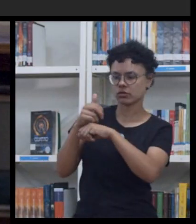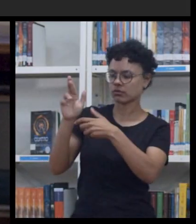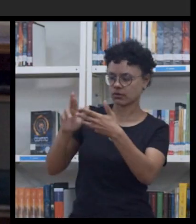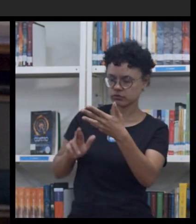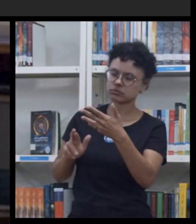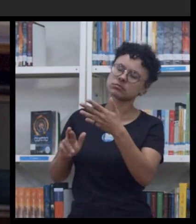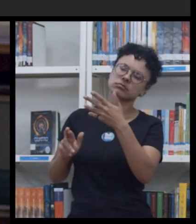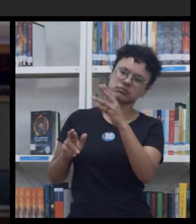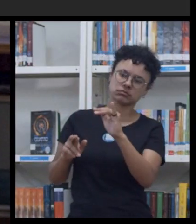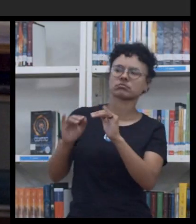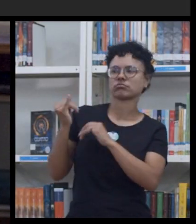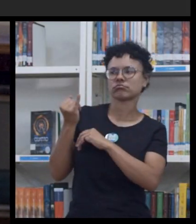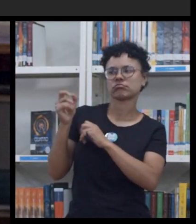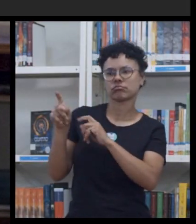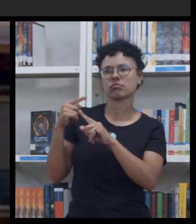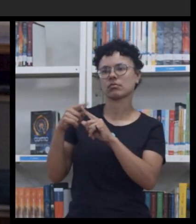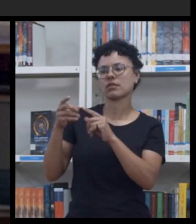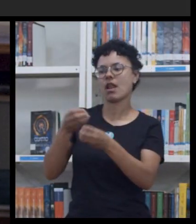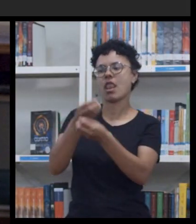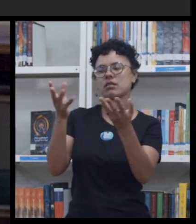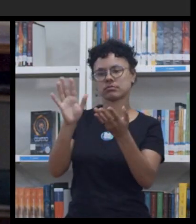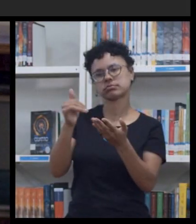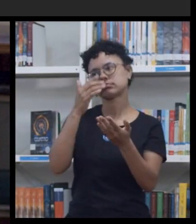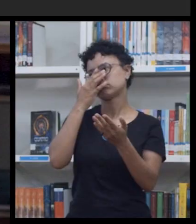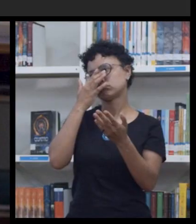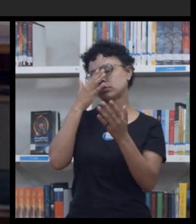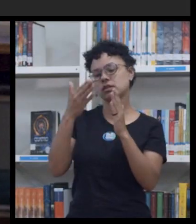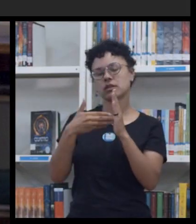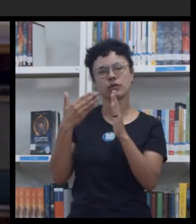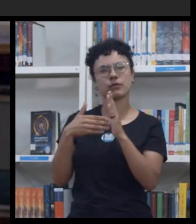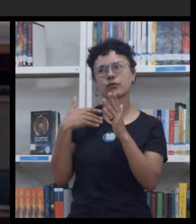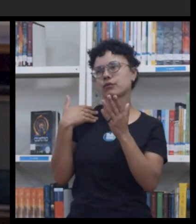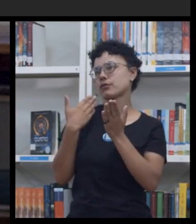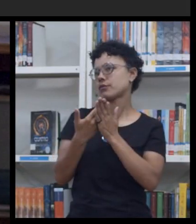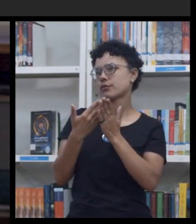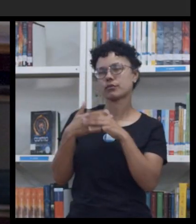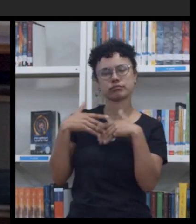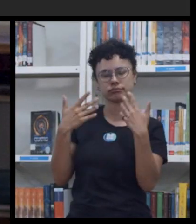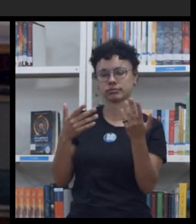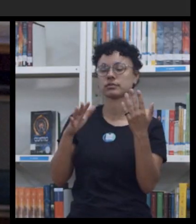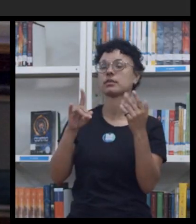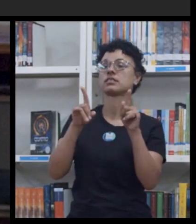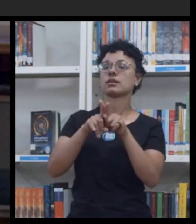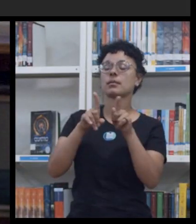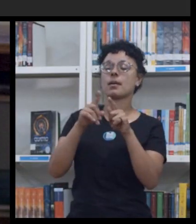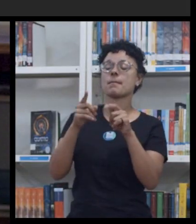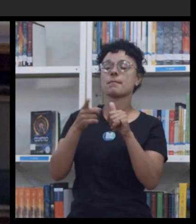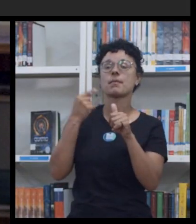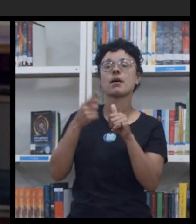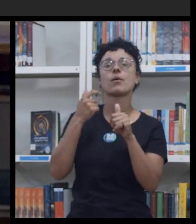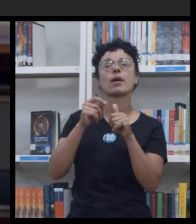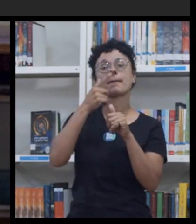de livro, que é importante ter também, quando a gente vai lançar um livro, um estudo, uma pesquisa, antes